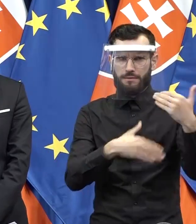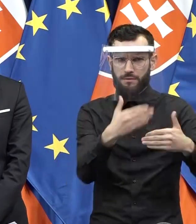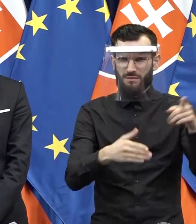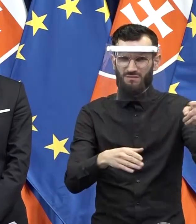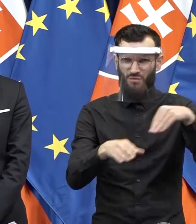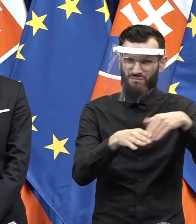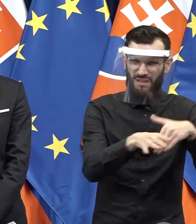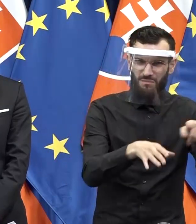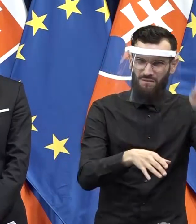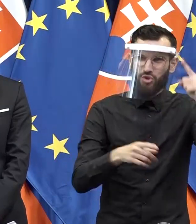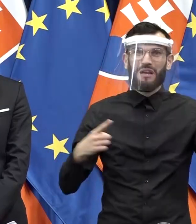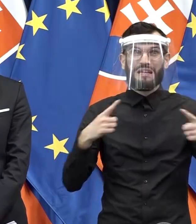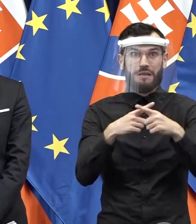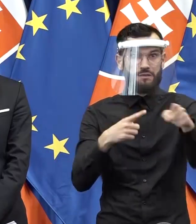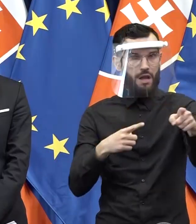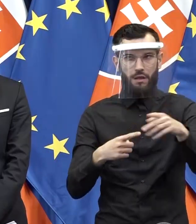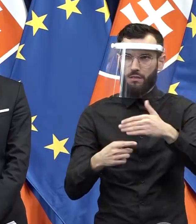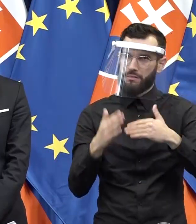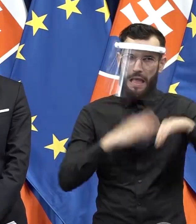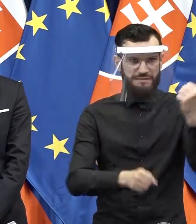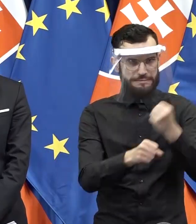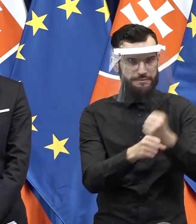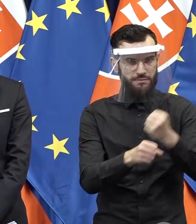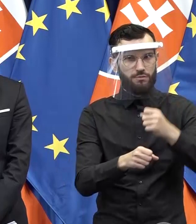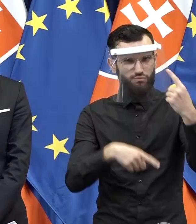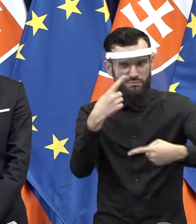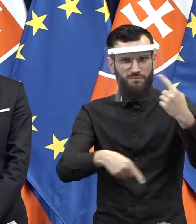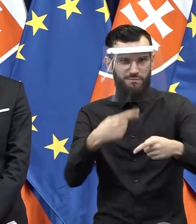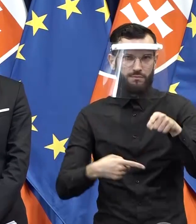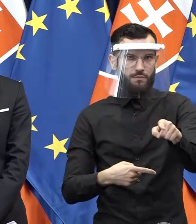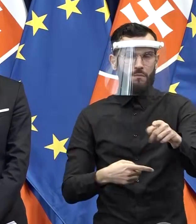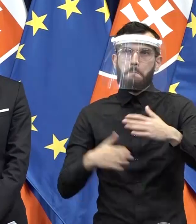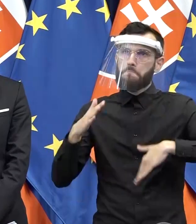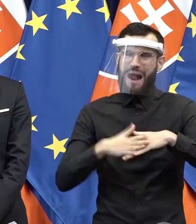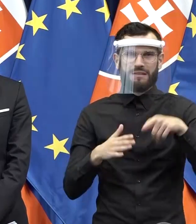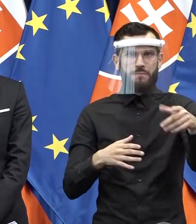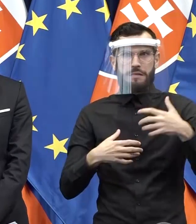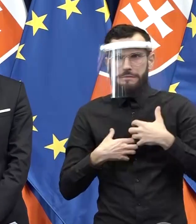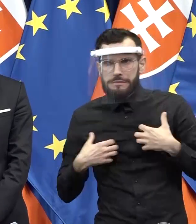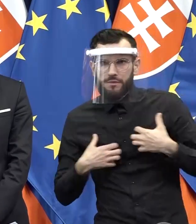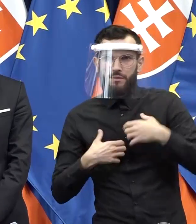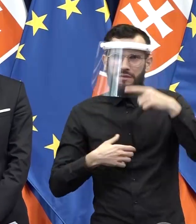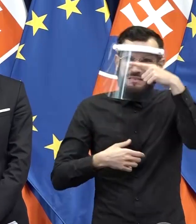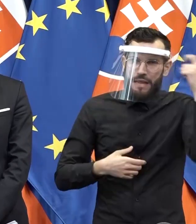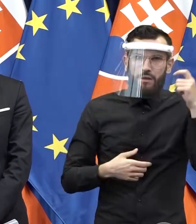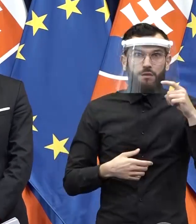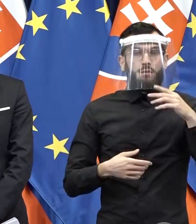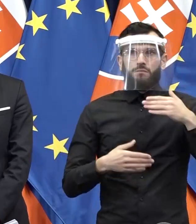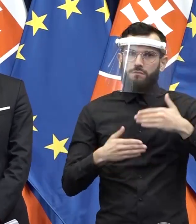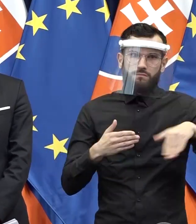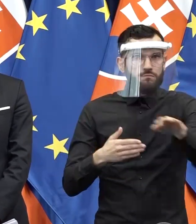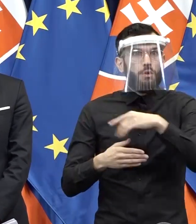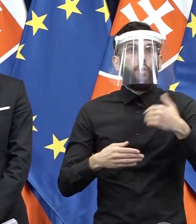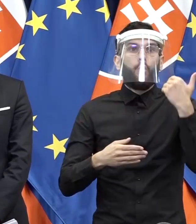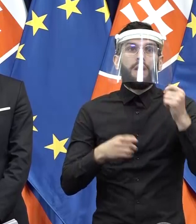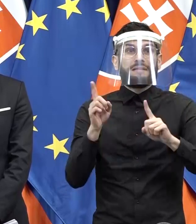ktorí sú počas krízy naozaj v prvej línii, v plnom nasadení, v maximálnom strese. Mnohí boli doteraz bez